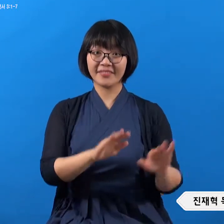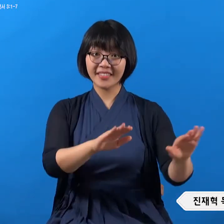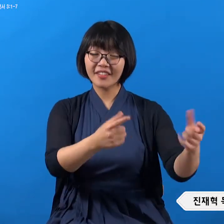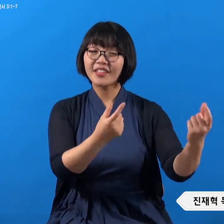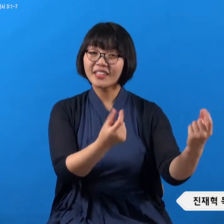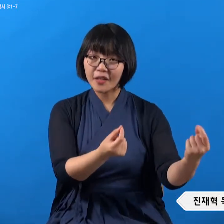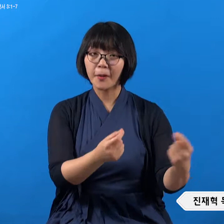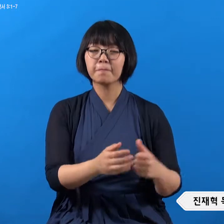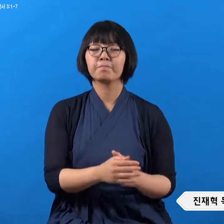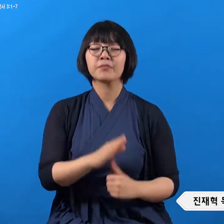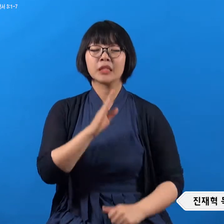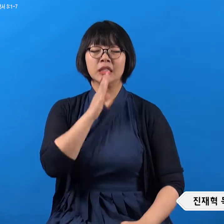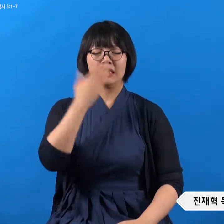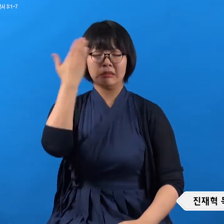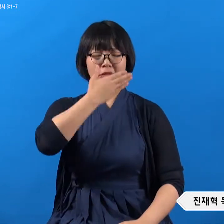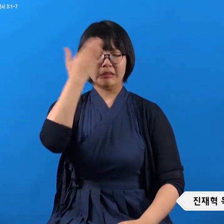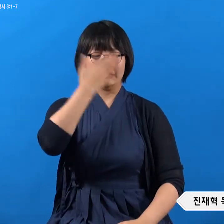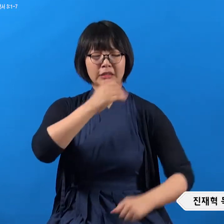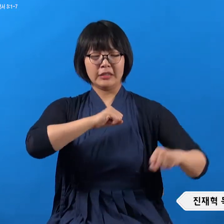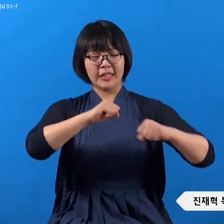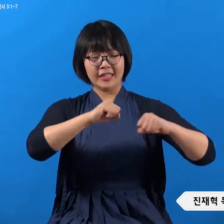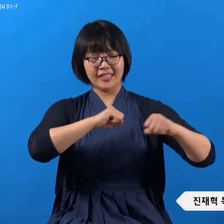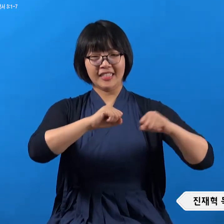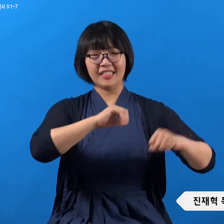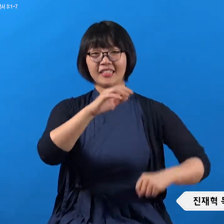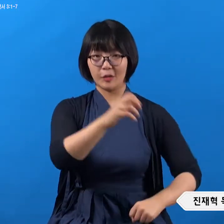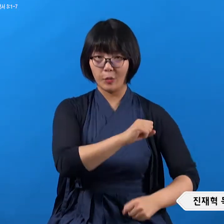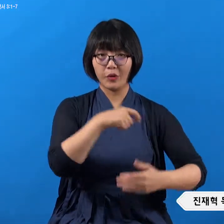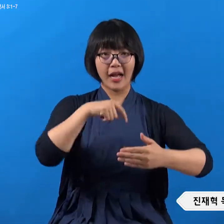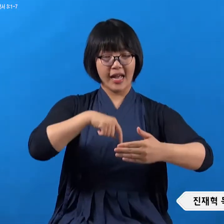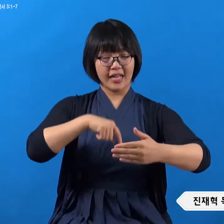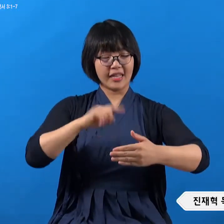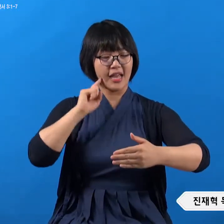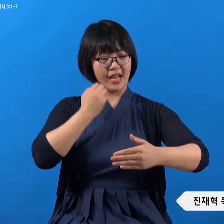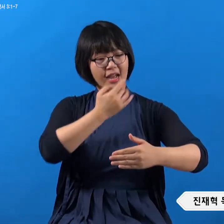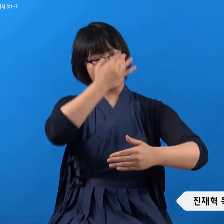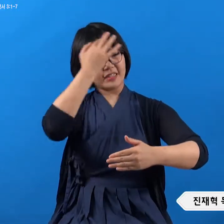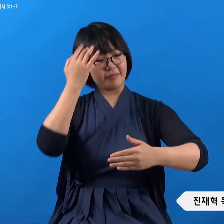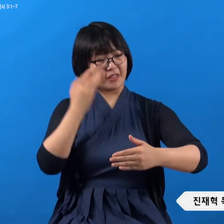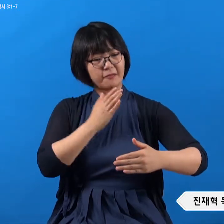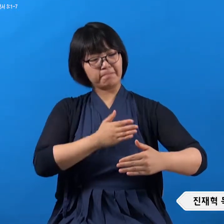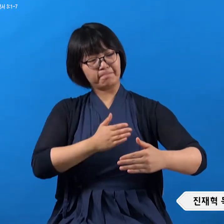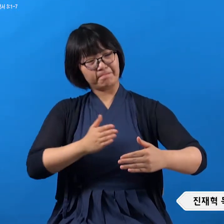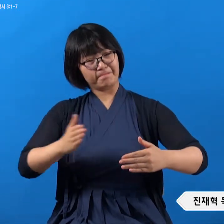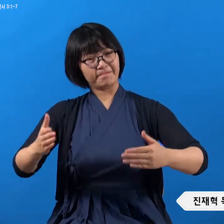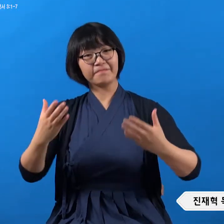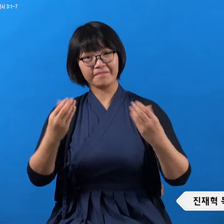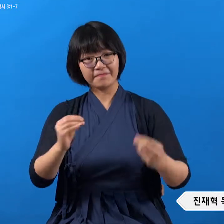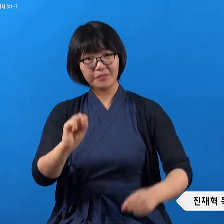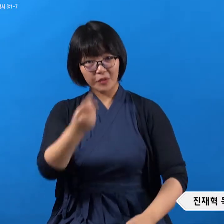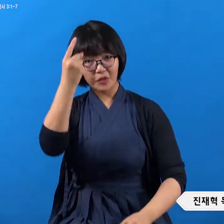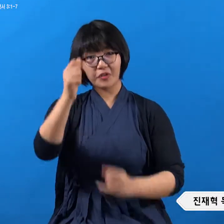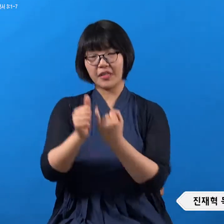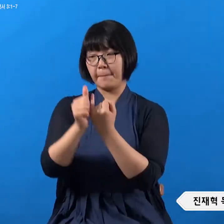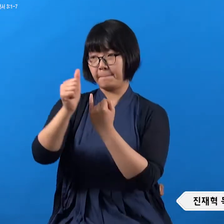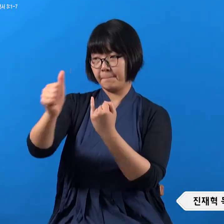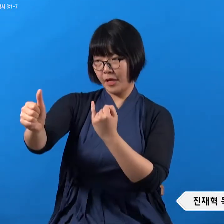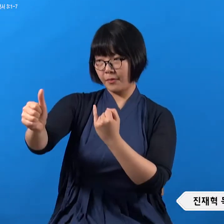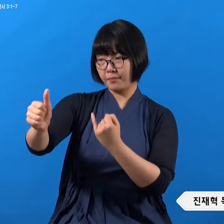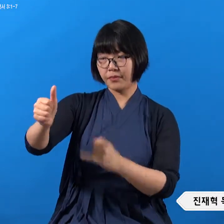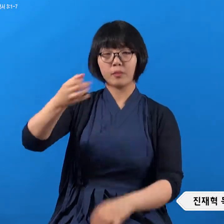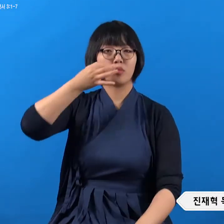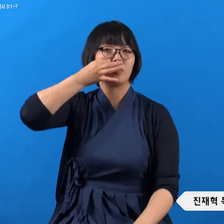바로 그렇게 정결한 행실로, 그리고 내면의 아름다움을 가끔으로 남편에게